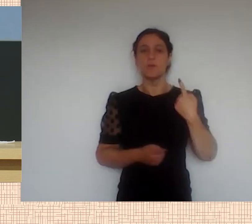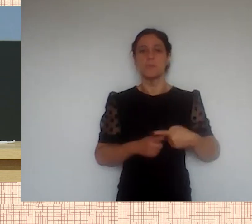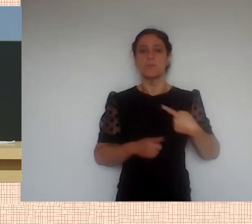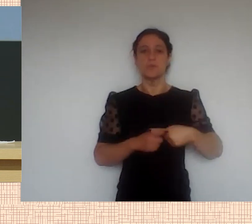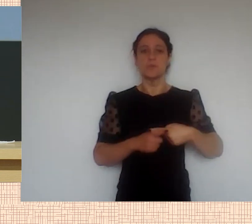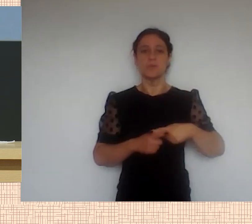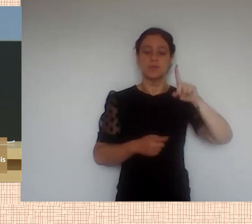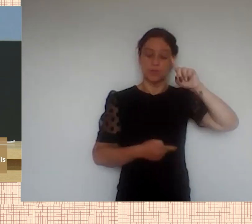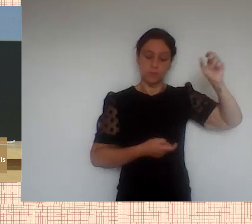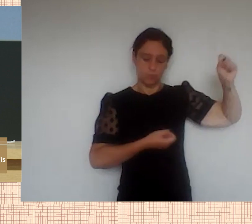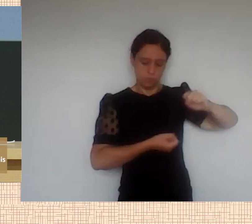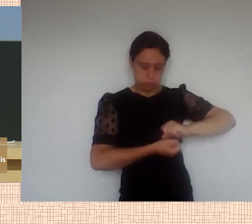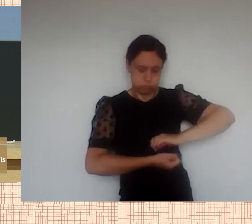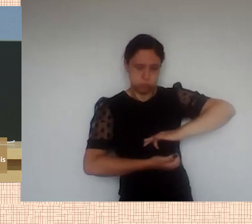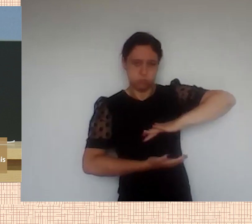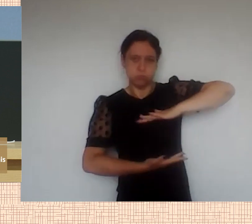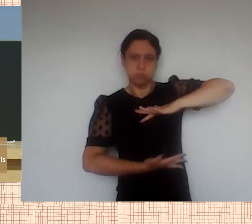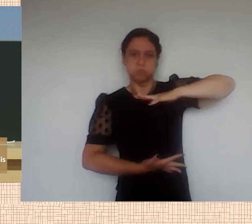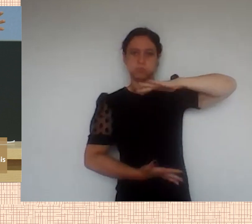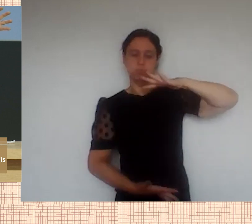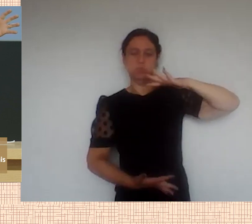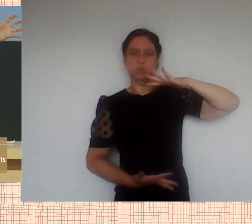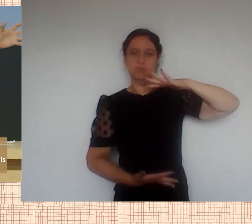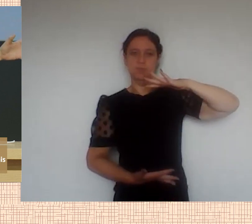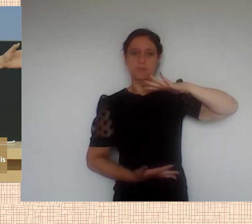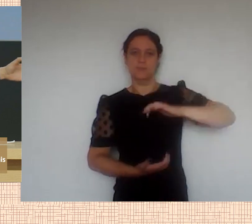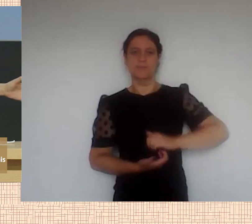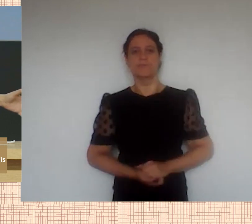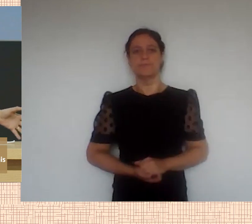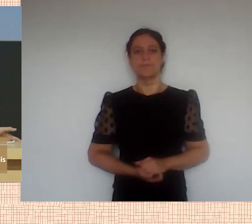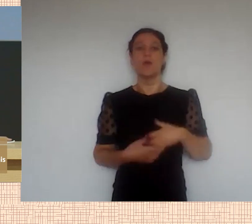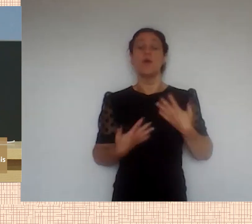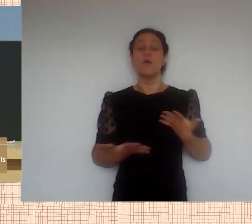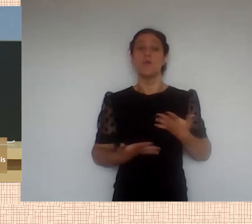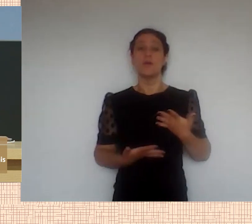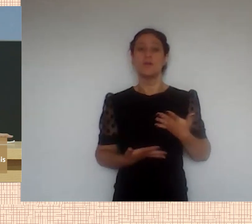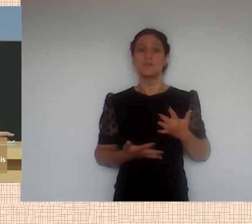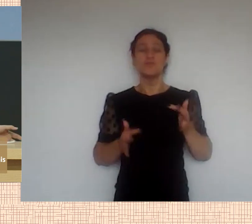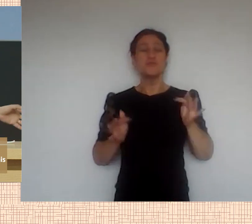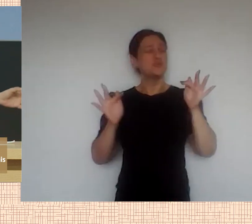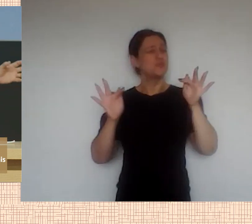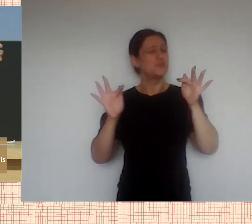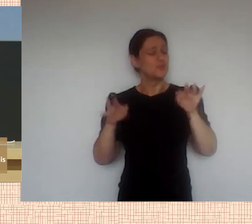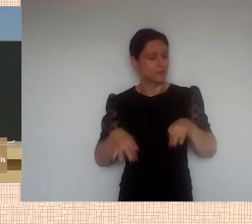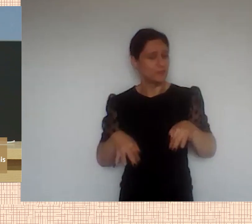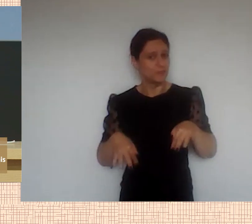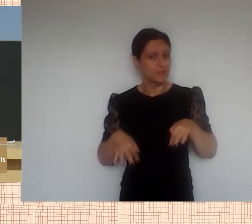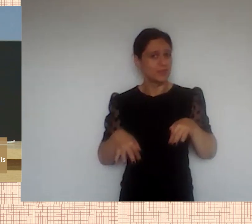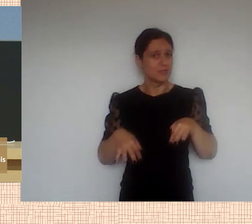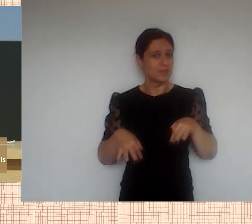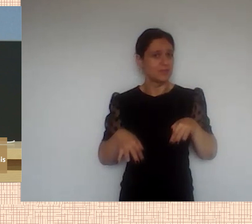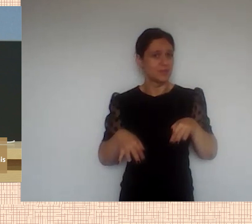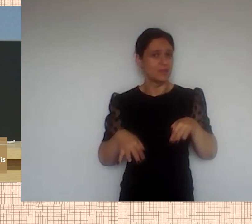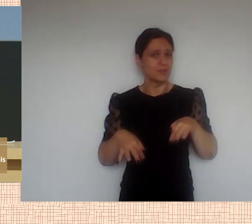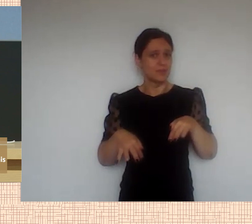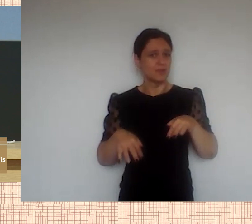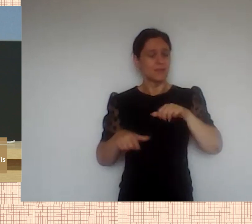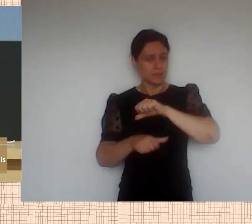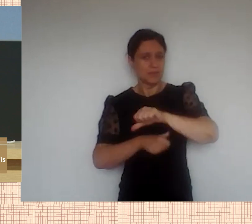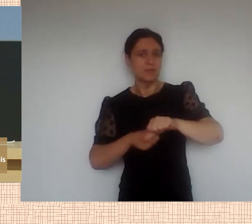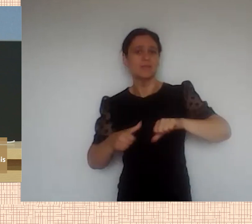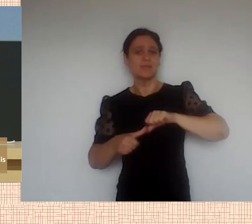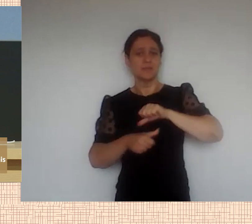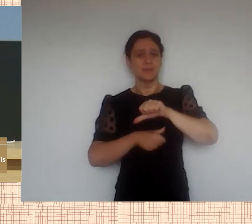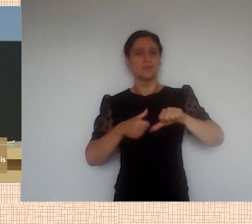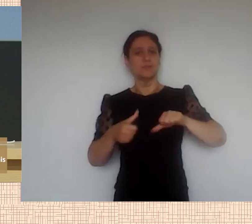preenchidos até a plenitude de Deus. Quando chegar no final desse